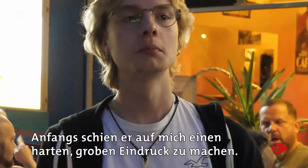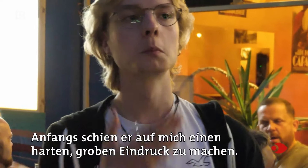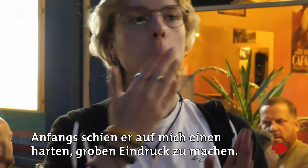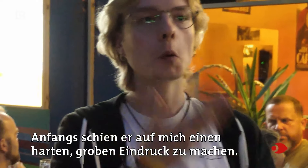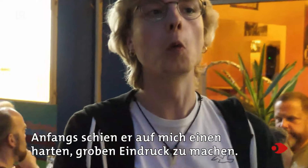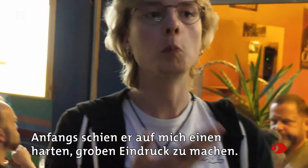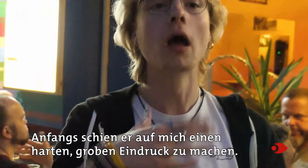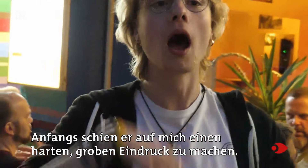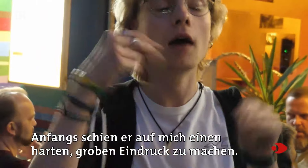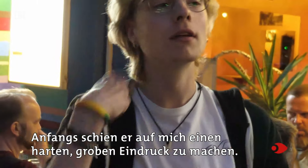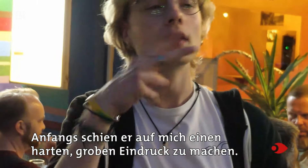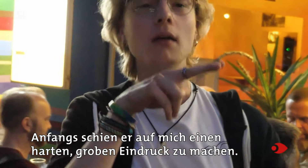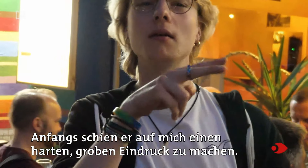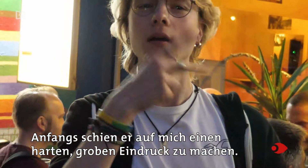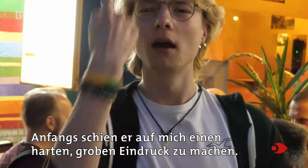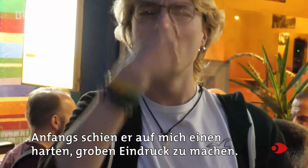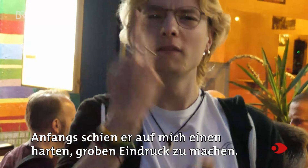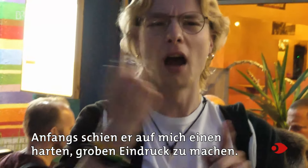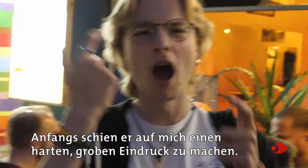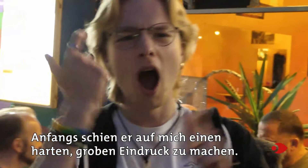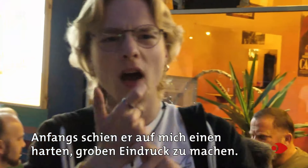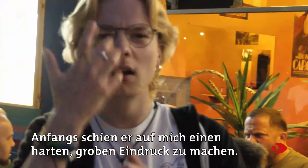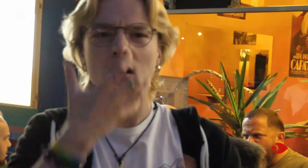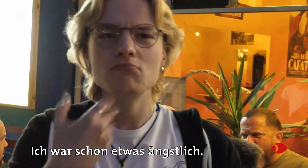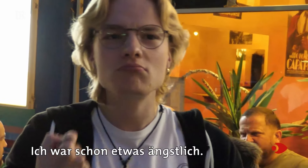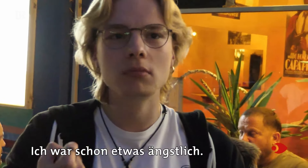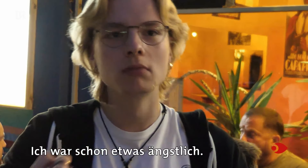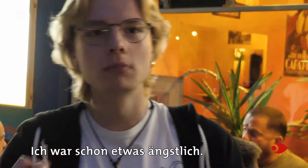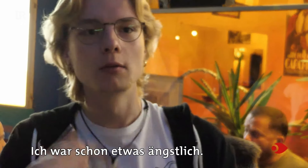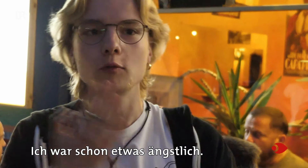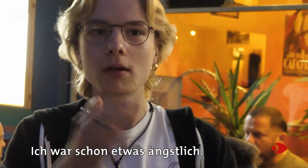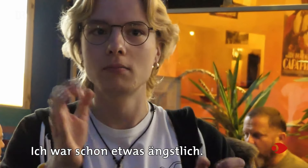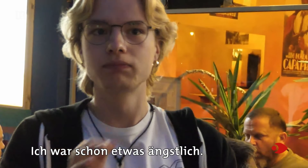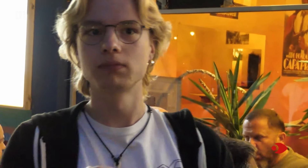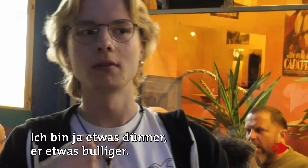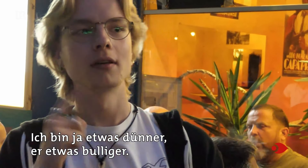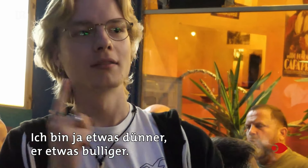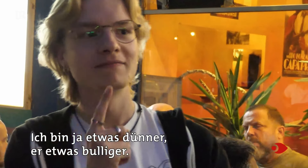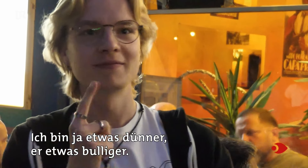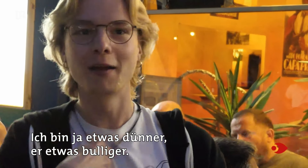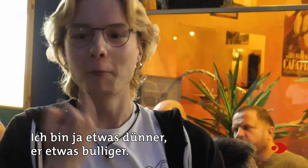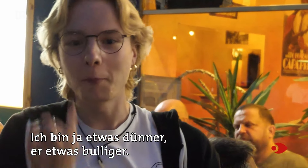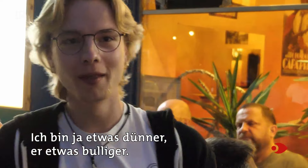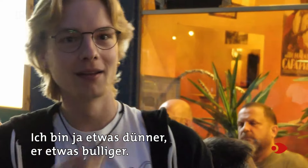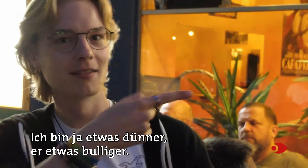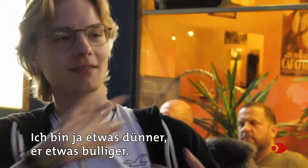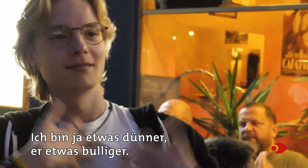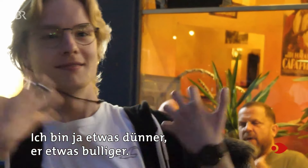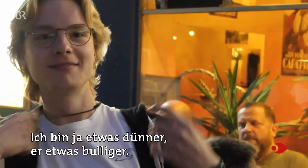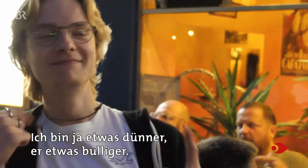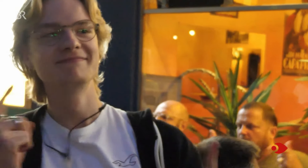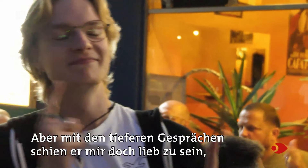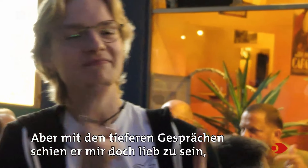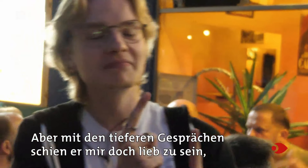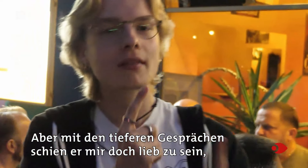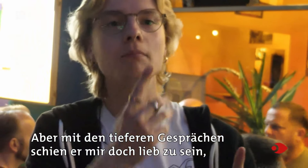Anfangs schien er auf mich einen harten, groben Eindruck zu machen. Ich war schon etwas ängstlich. Ich bin ja etwas dünner, eher etwas bulliger. Aber mit den